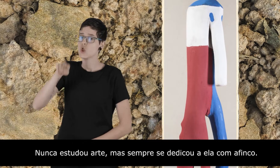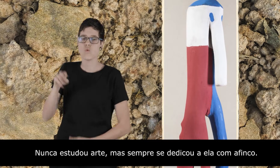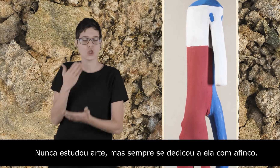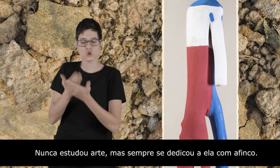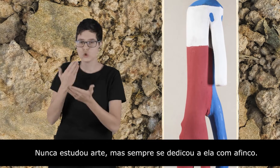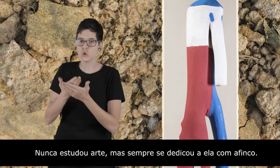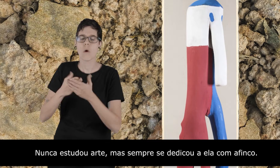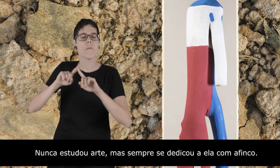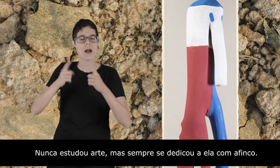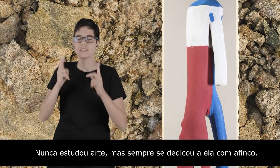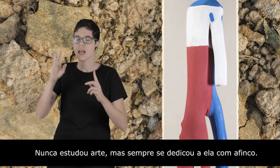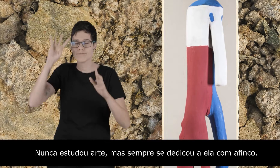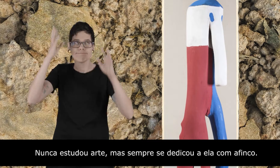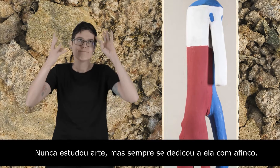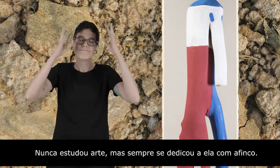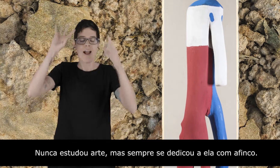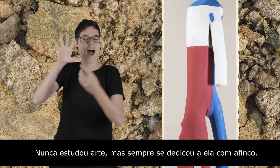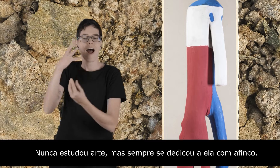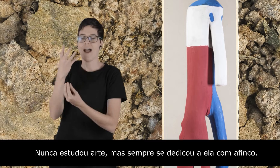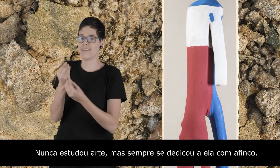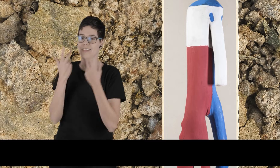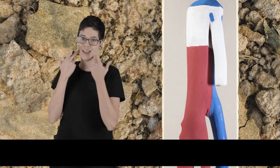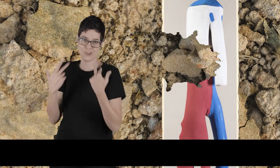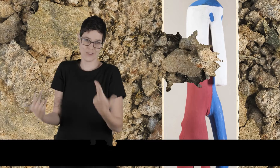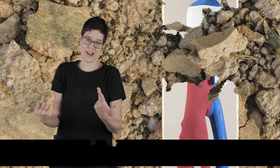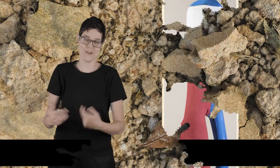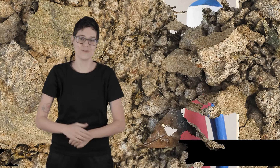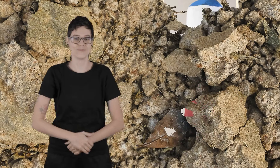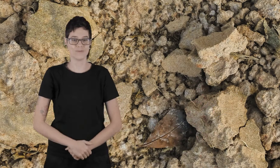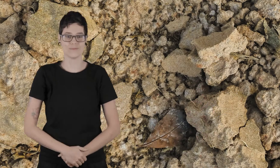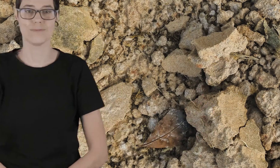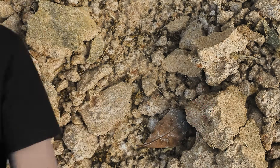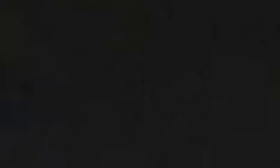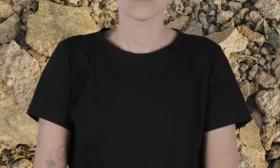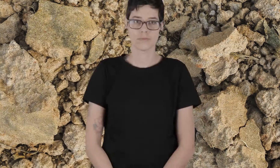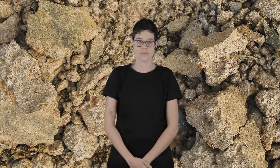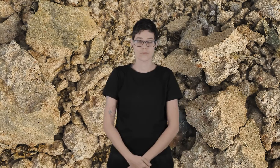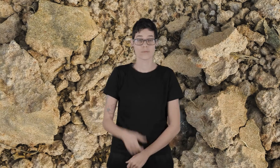Nunca estudou arte, mas sempre se dedicou a ela com afinco.